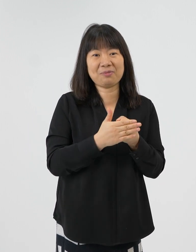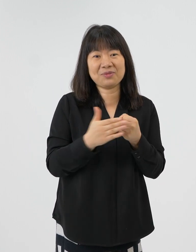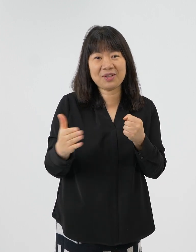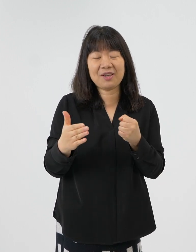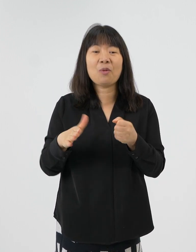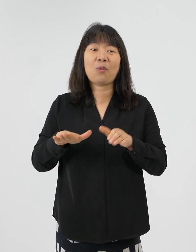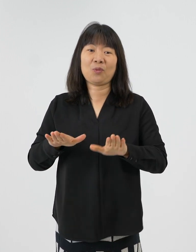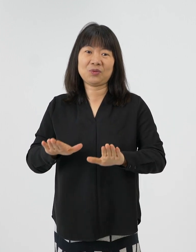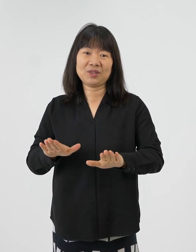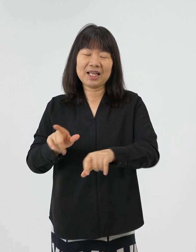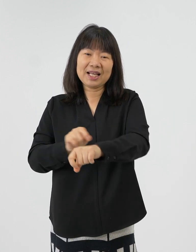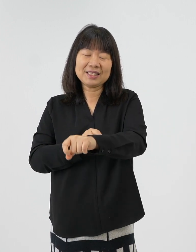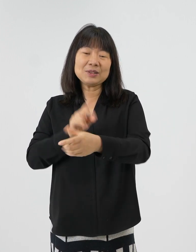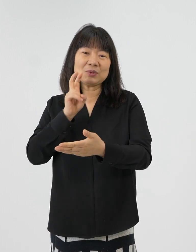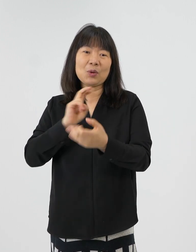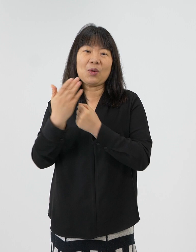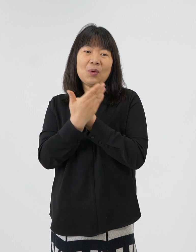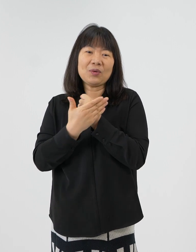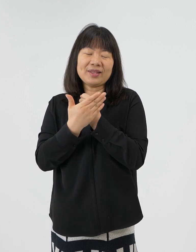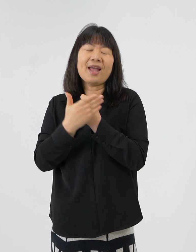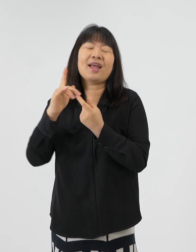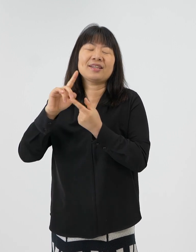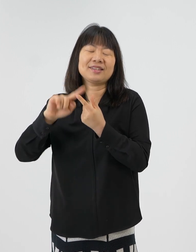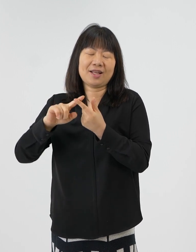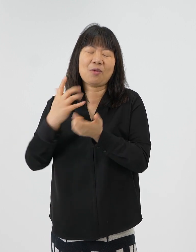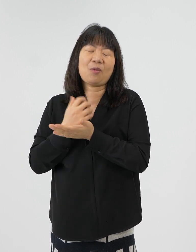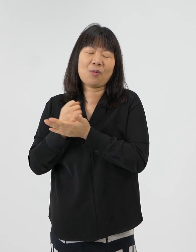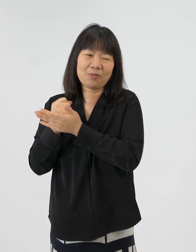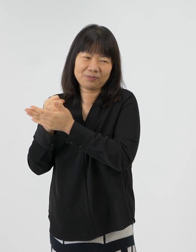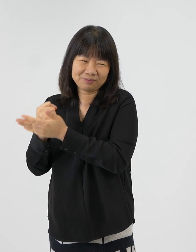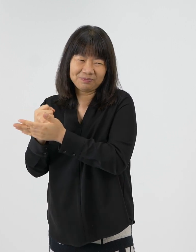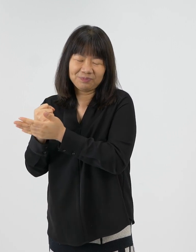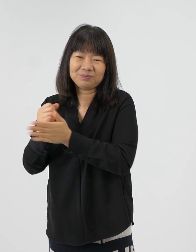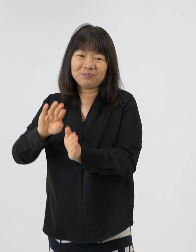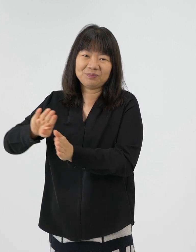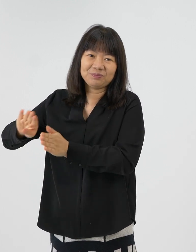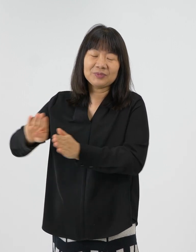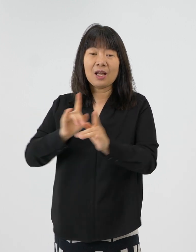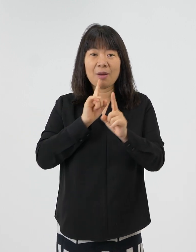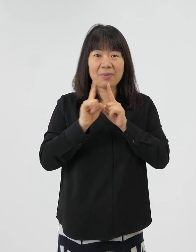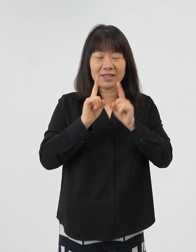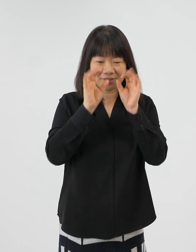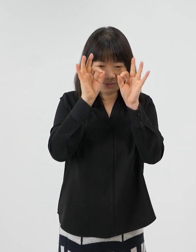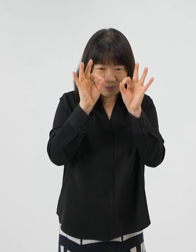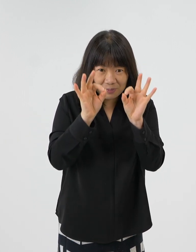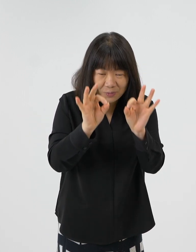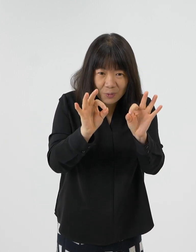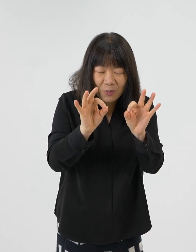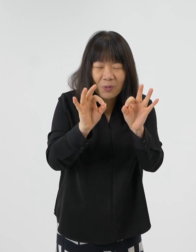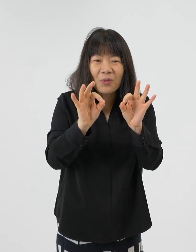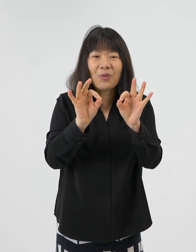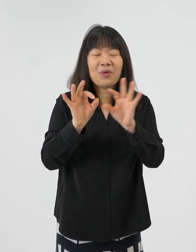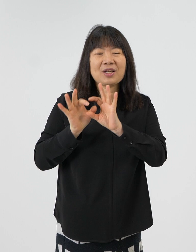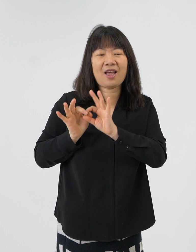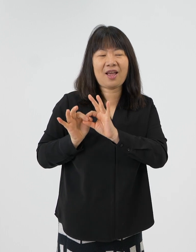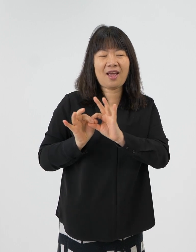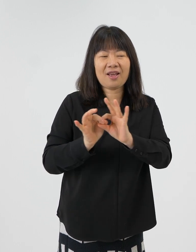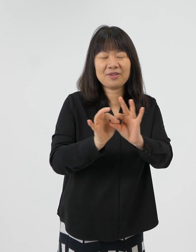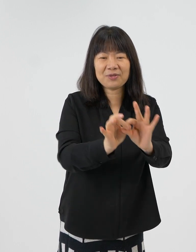오늘 특송의 은혜는 그대로 간직하고 이제 말씀을 보면서 우리가